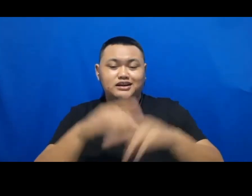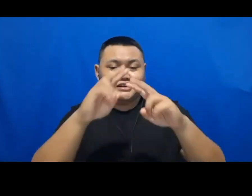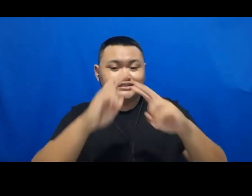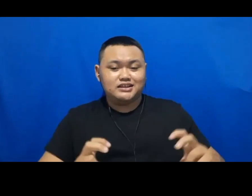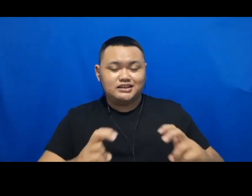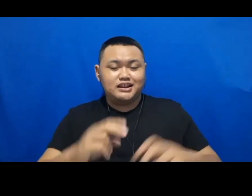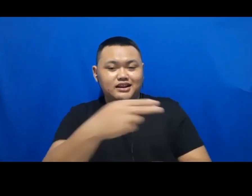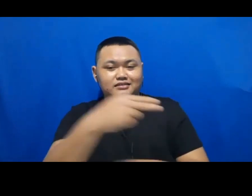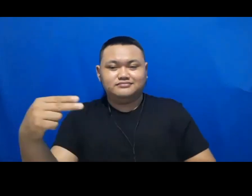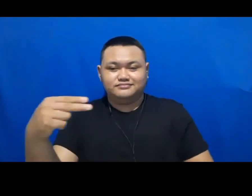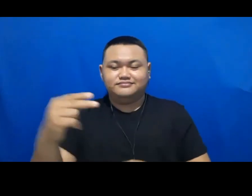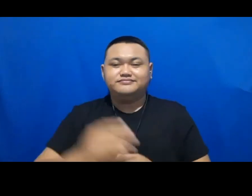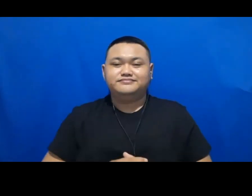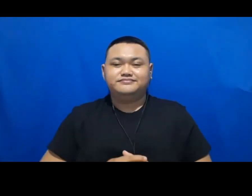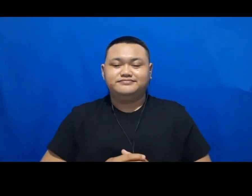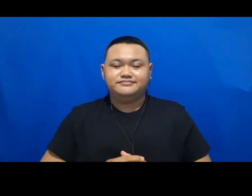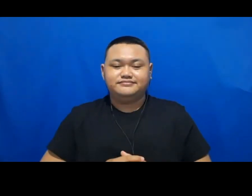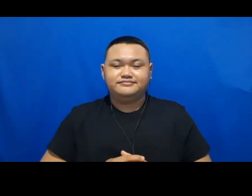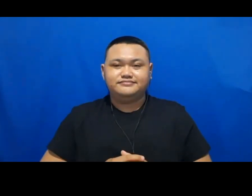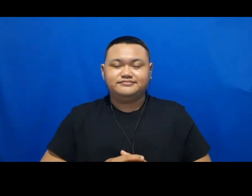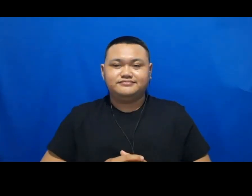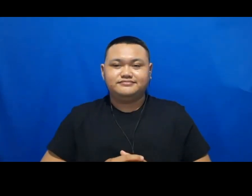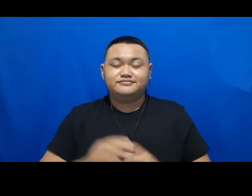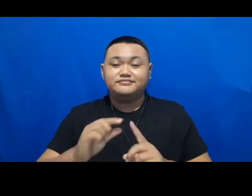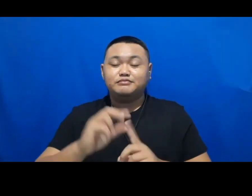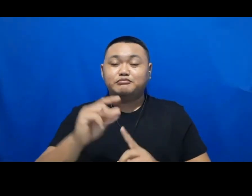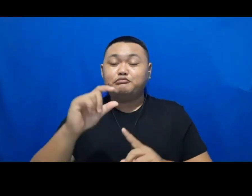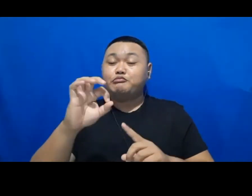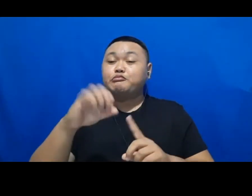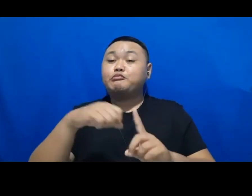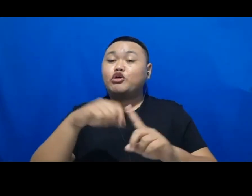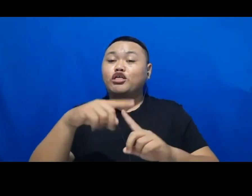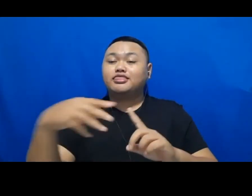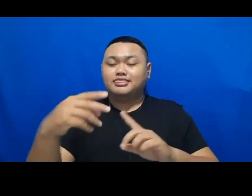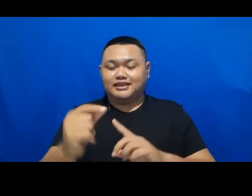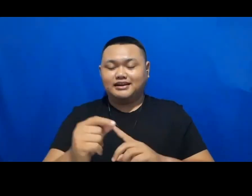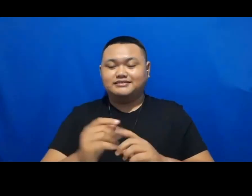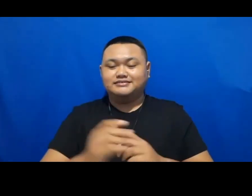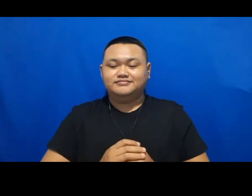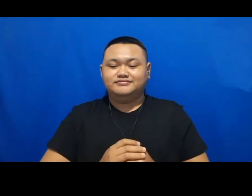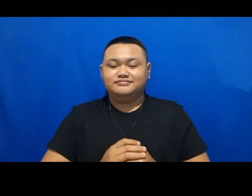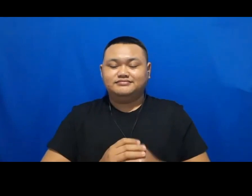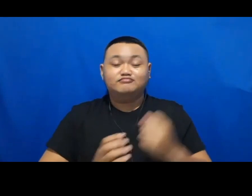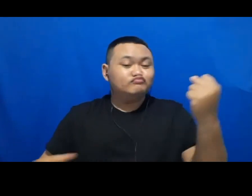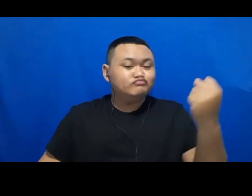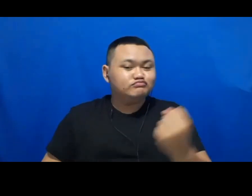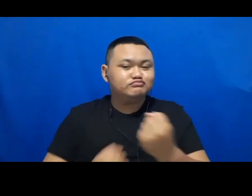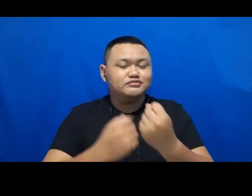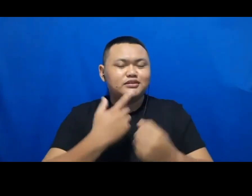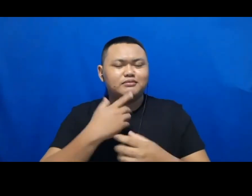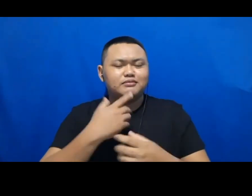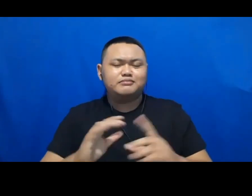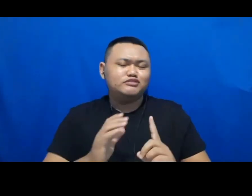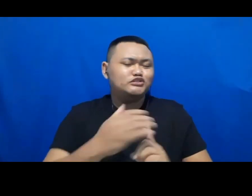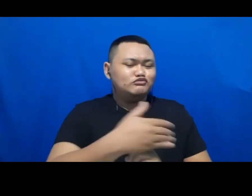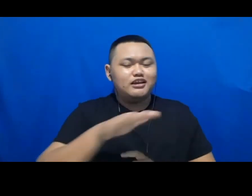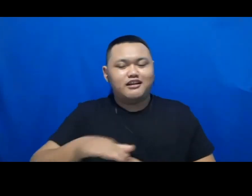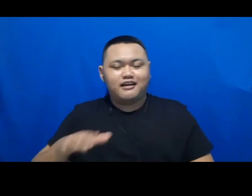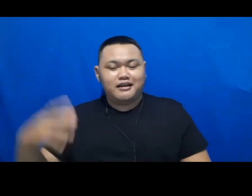visi itu laki-laki. Kenapa? Karena mereka lebih terbiasa untuk menyampaikan gagasannya. Sementara murid-murid perempuan tidak